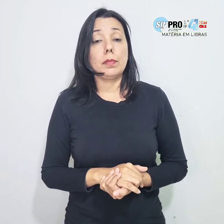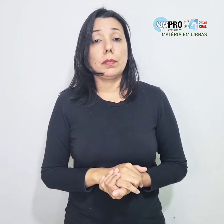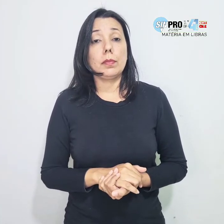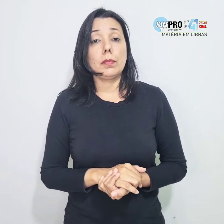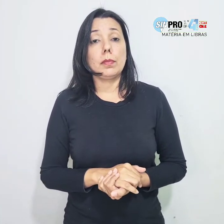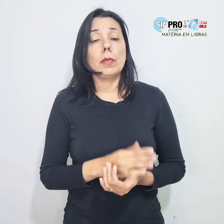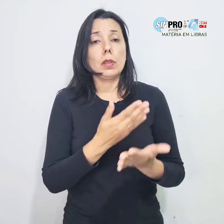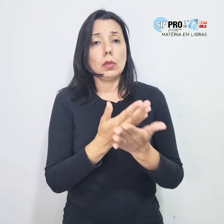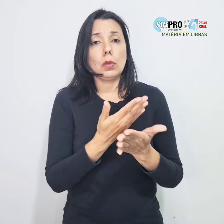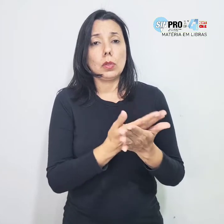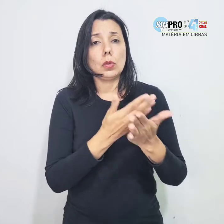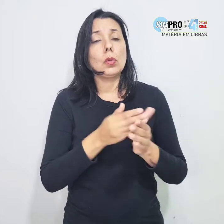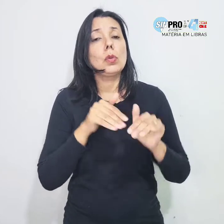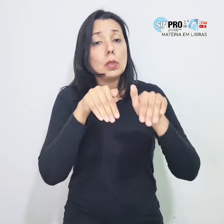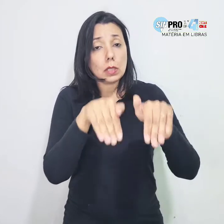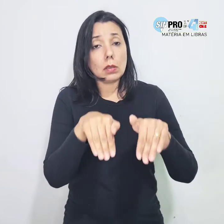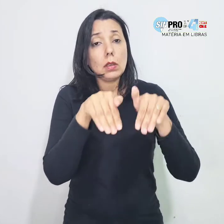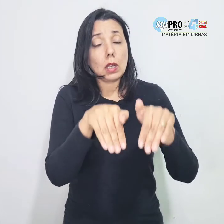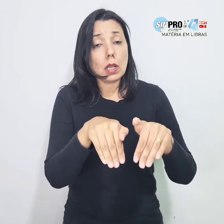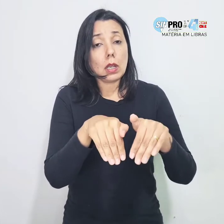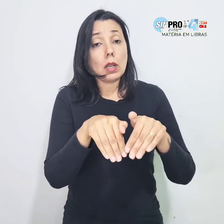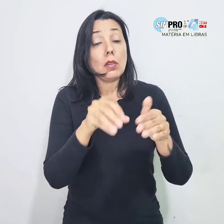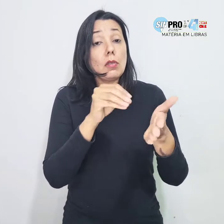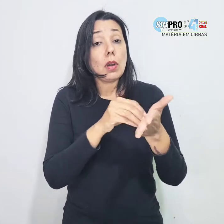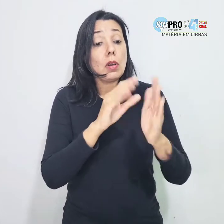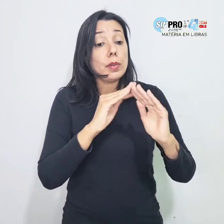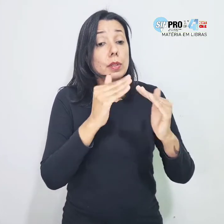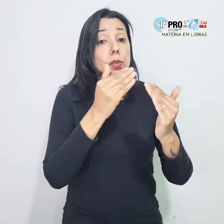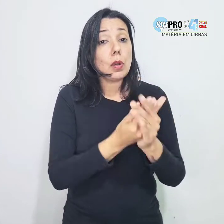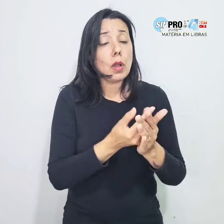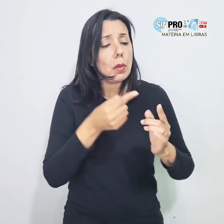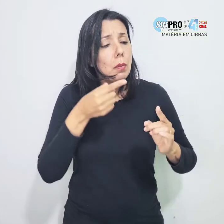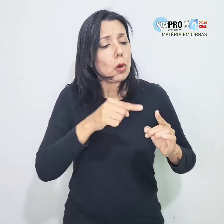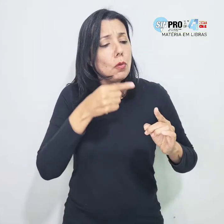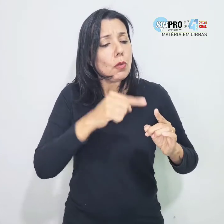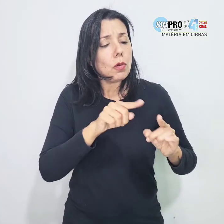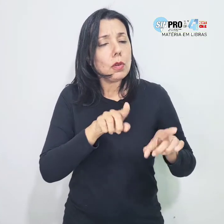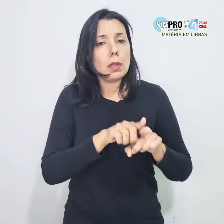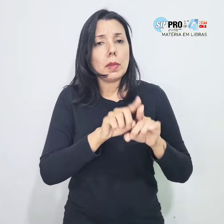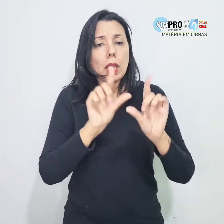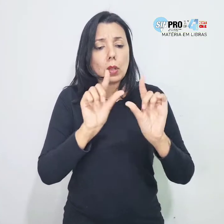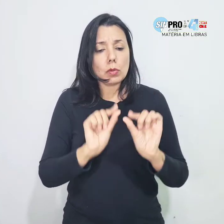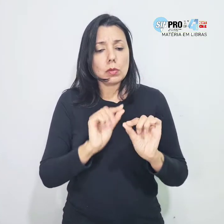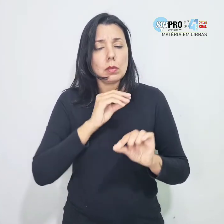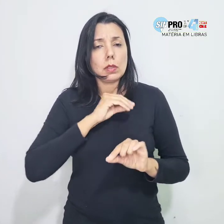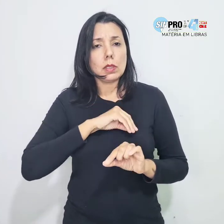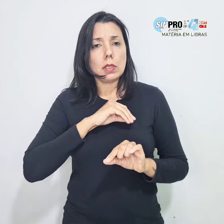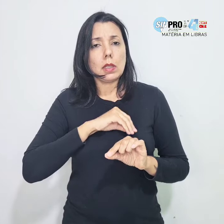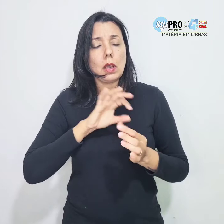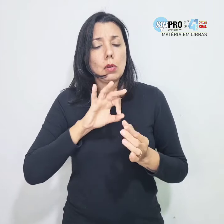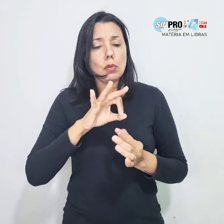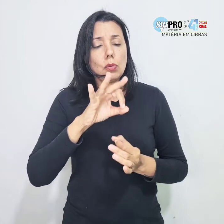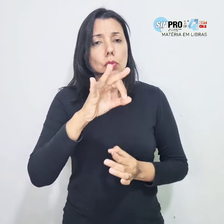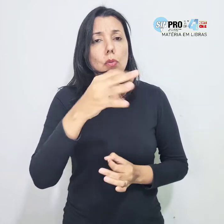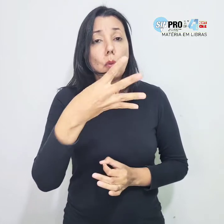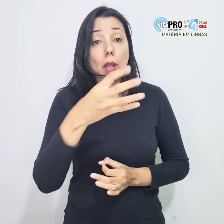Um estudo austríaco afirma que a falta de escola provocou uma redução salarial ao longo de 40 anos